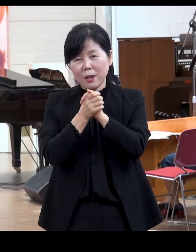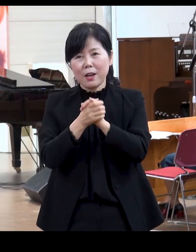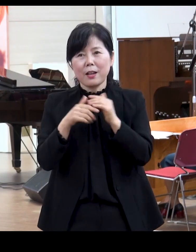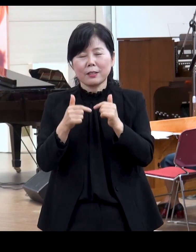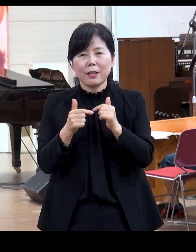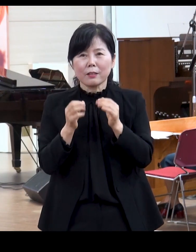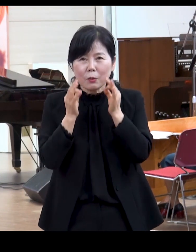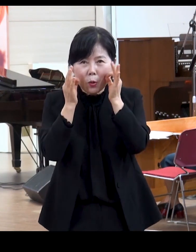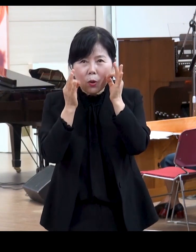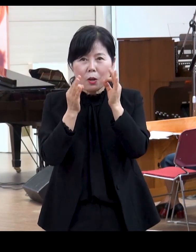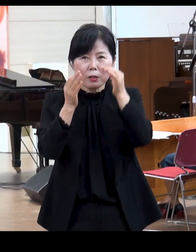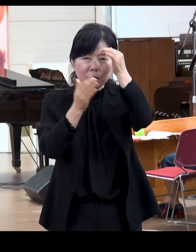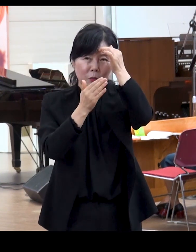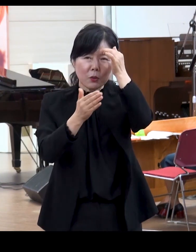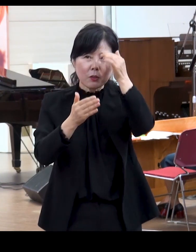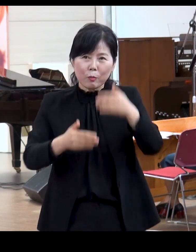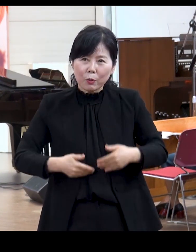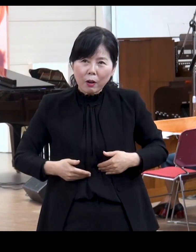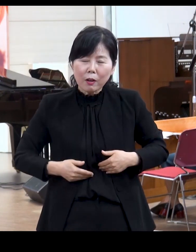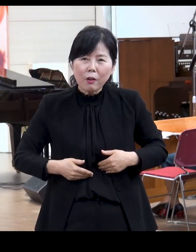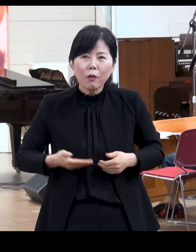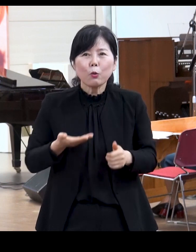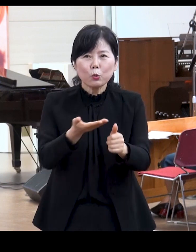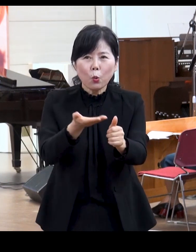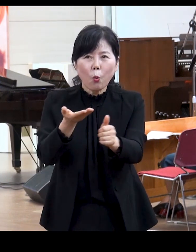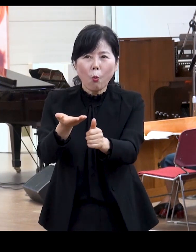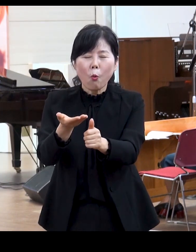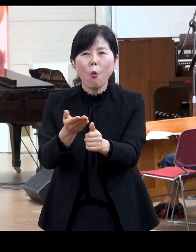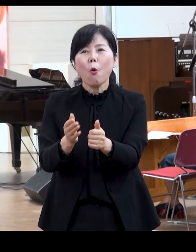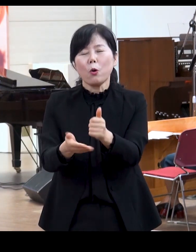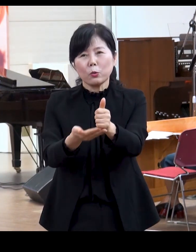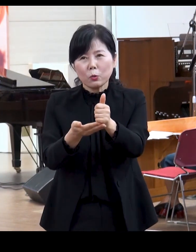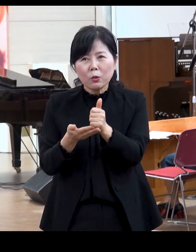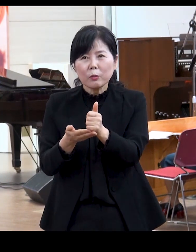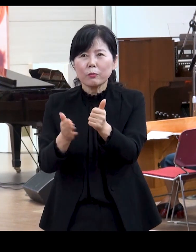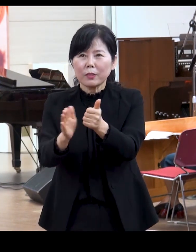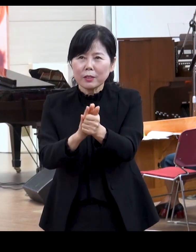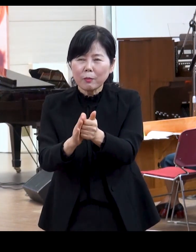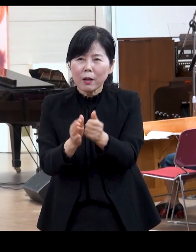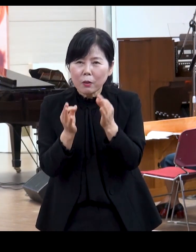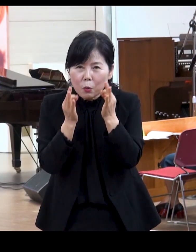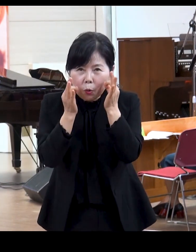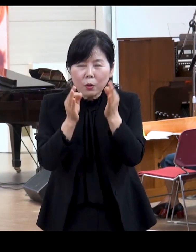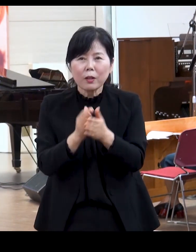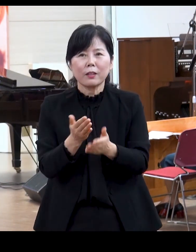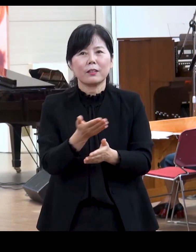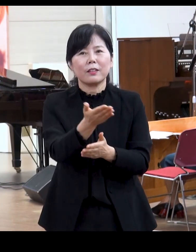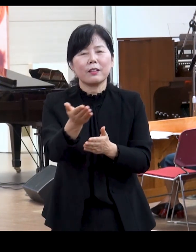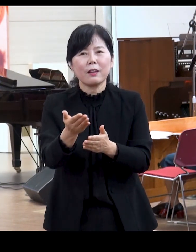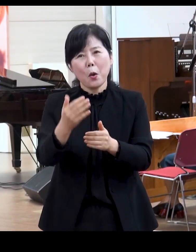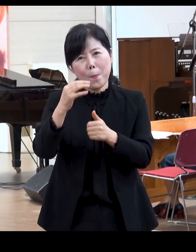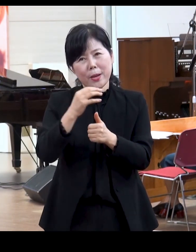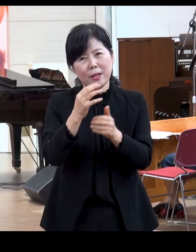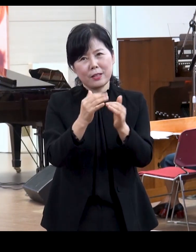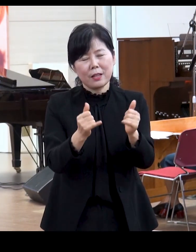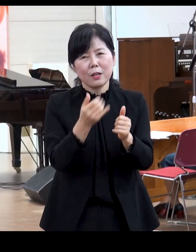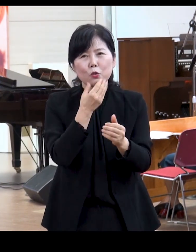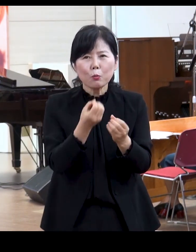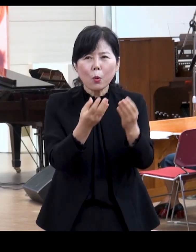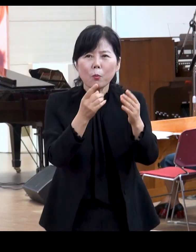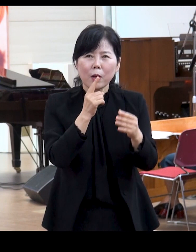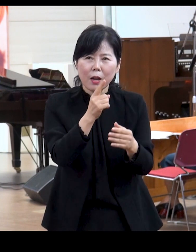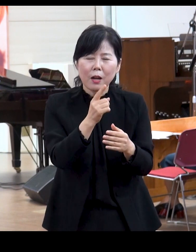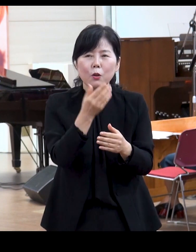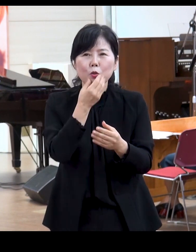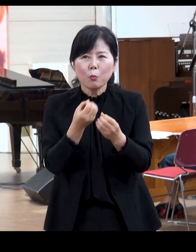항상 힘쓰며 성도들의 쓸 것을 공급하며 손 대접하기를 힘쓰라. 너희를 박해하는 자를